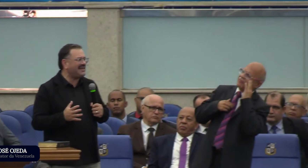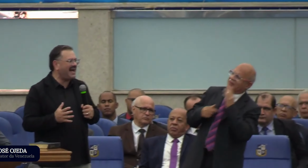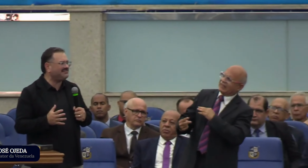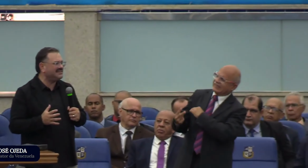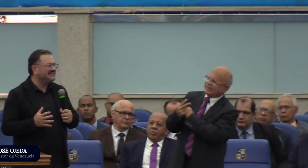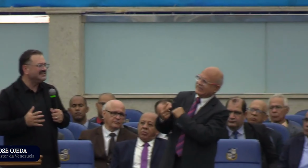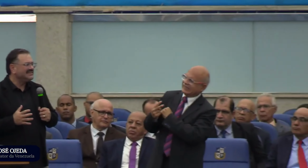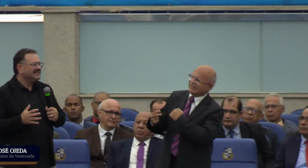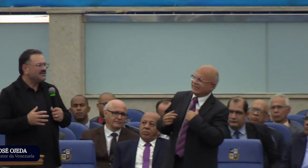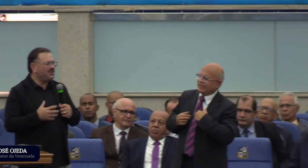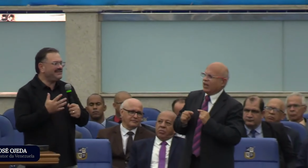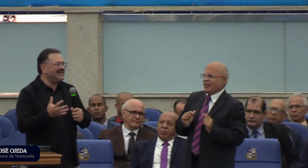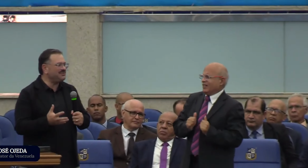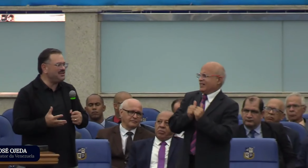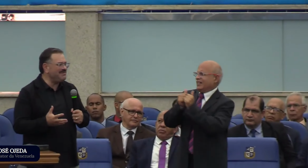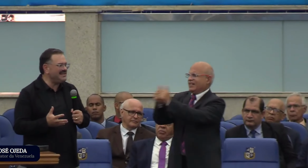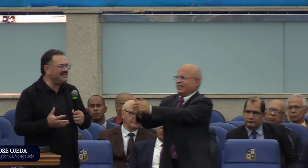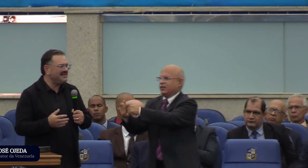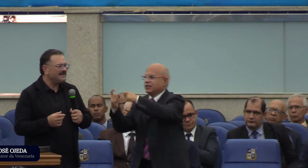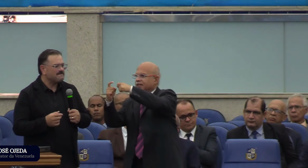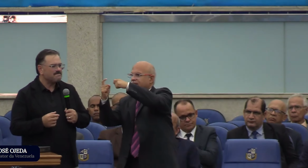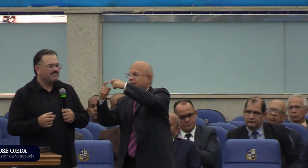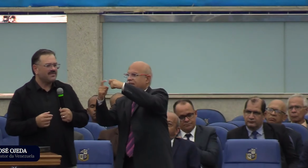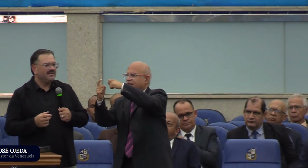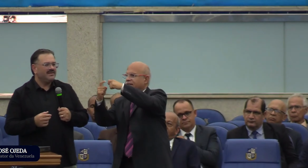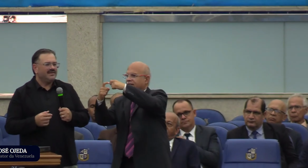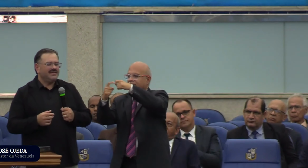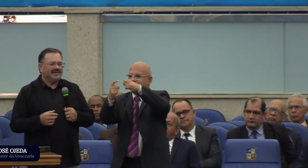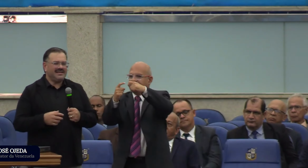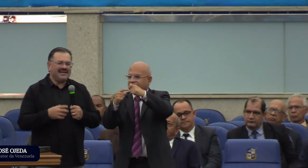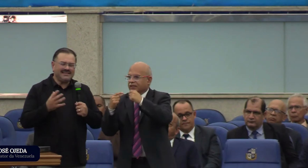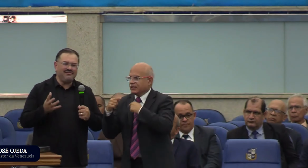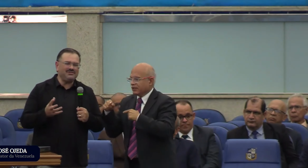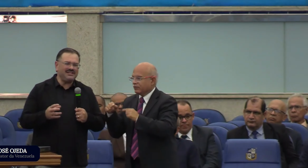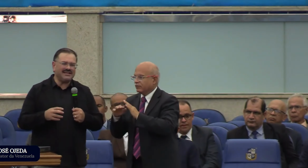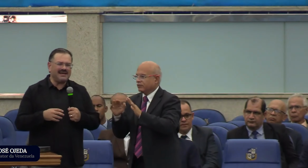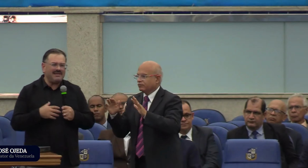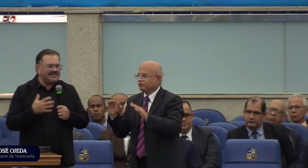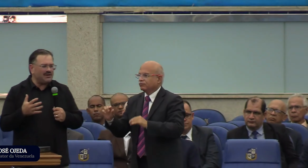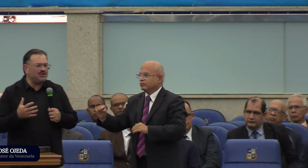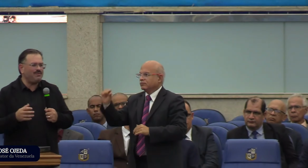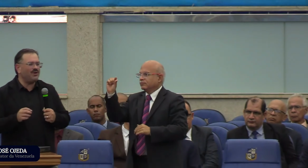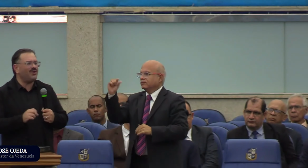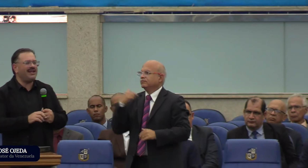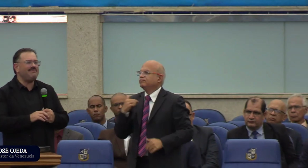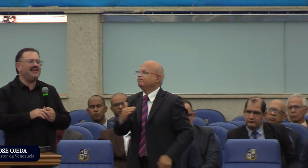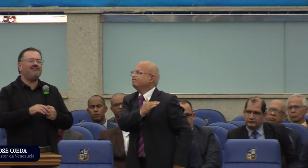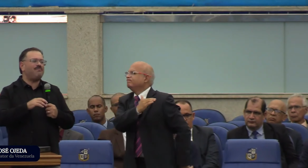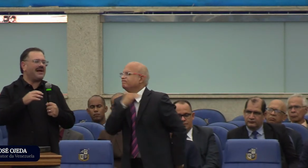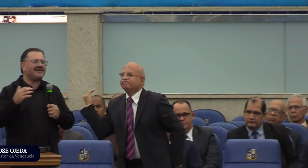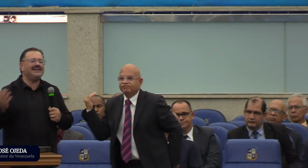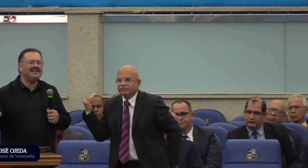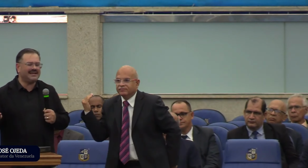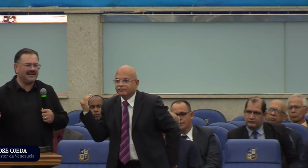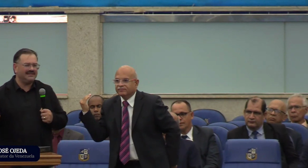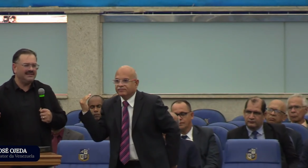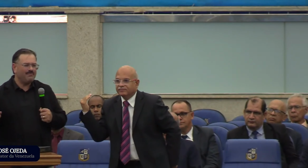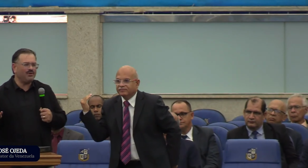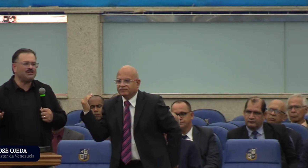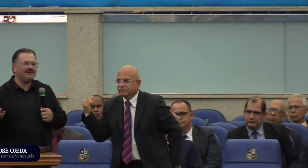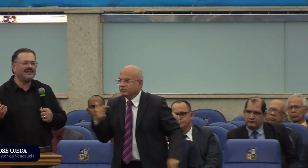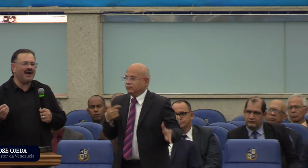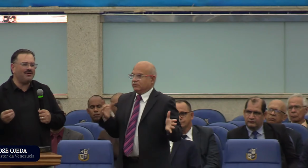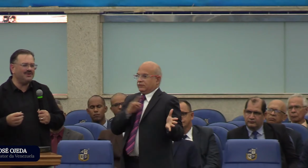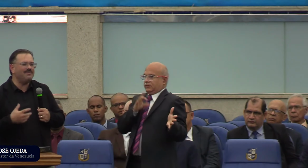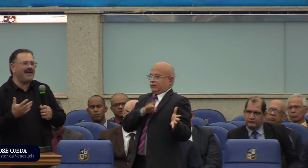ali estava, cuidando de mim. E aí teve um dia que a minha saúde piorou, ele me levou para a clínica, para